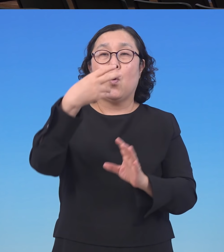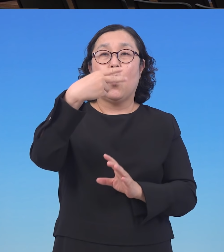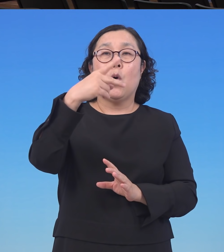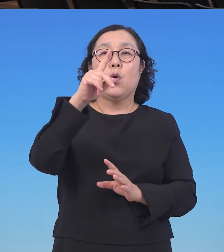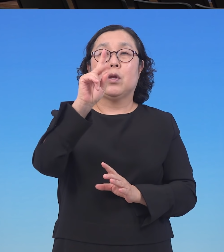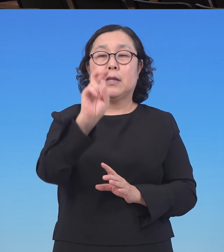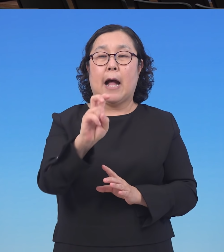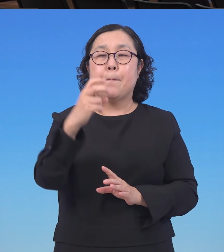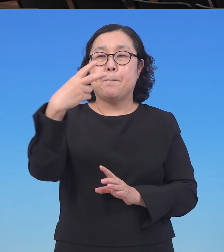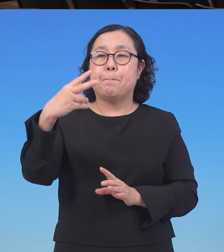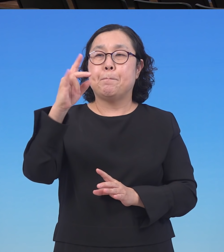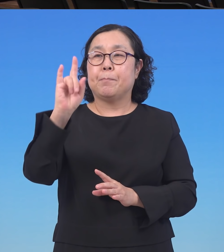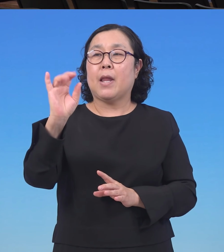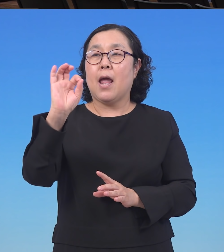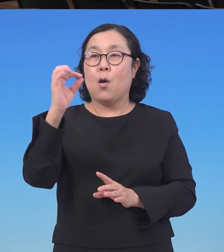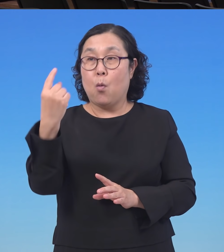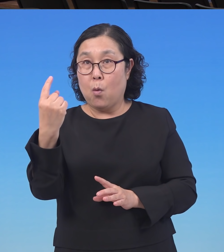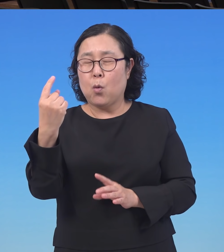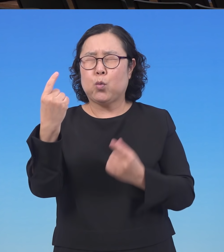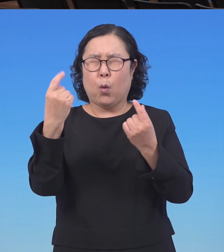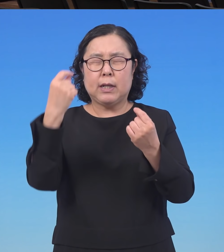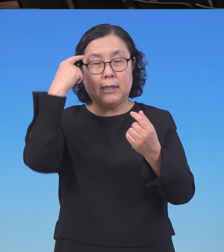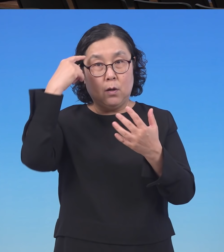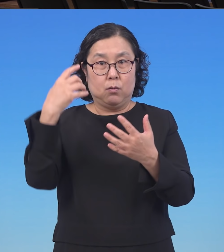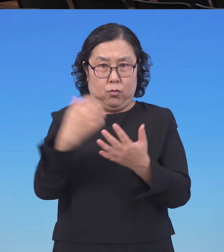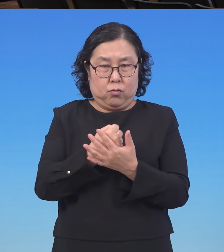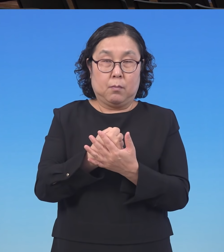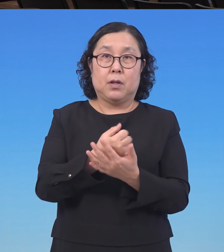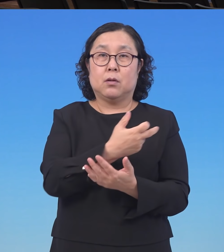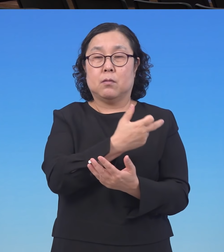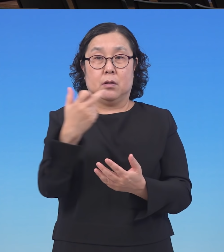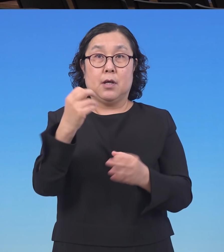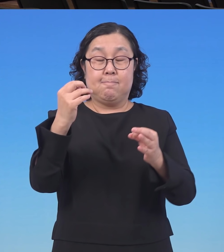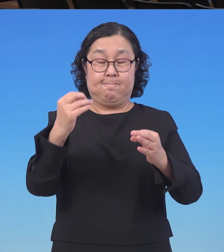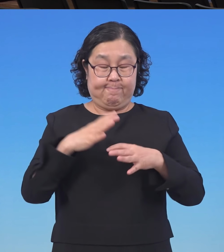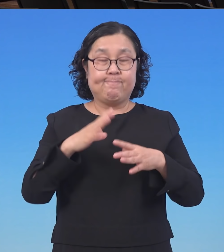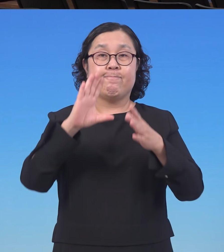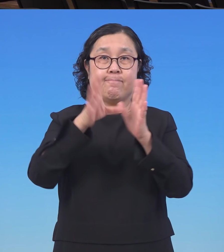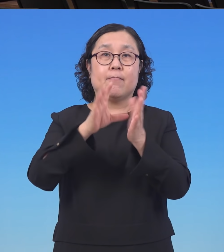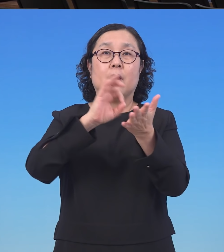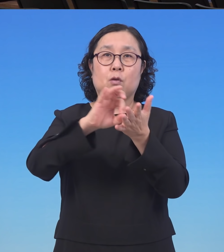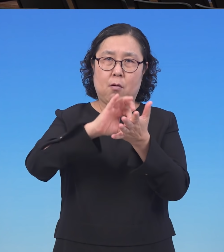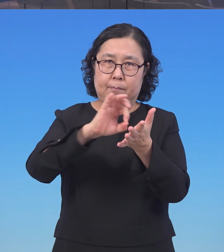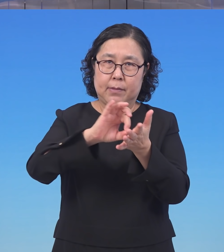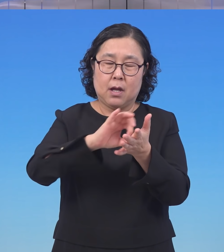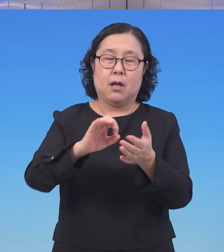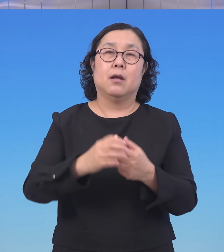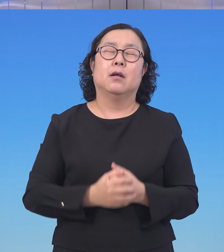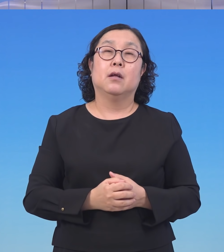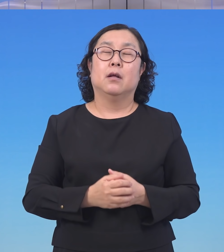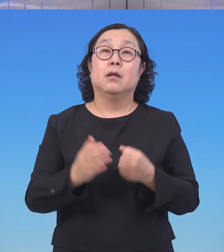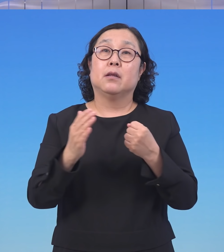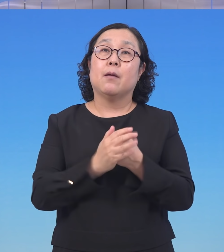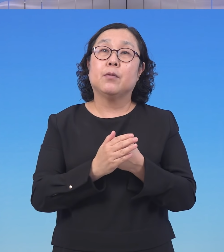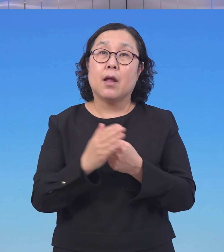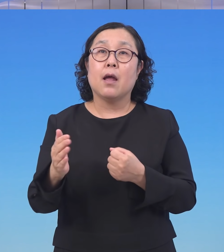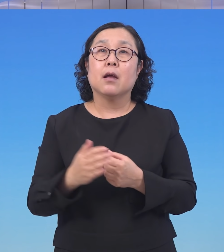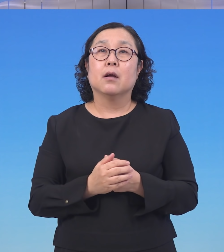담베오라는 단어인데요, 이 단어 역시도 충격을 받은 상태를 표현하는 그런 단어예요. 그러니까